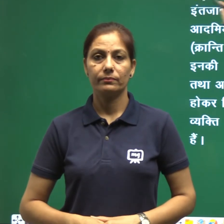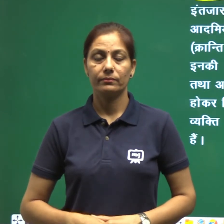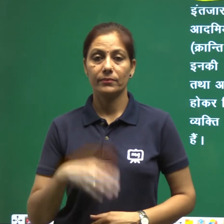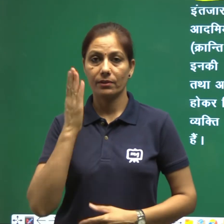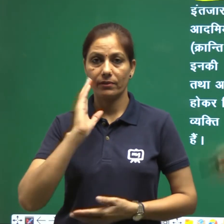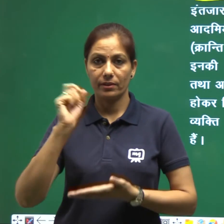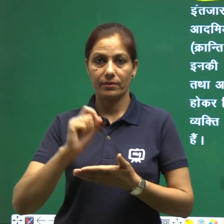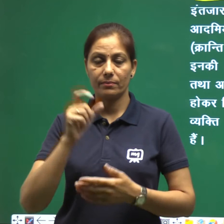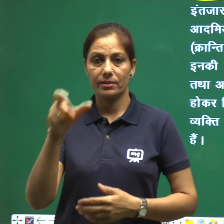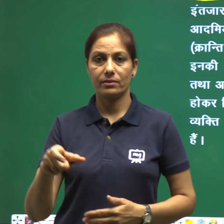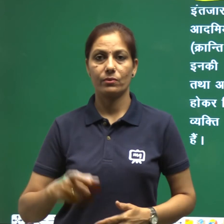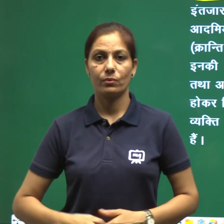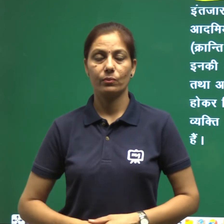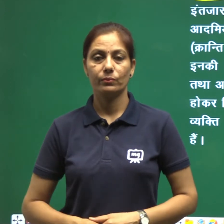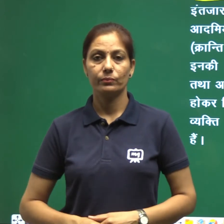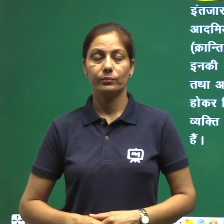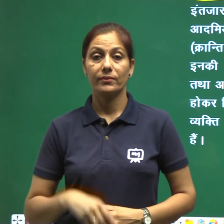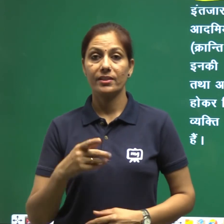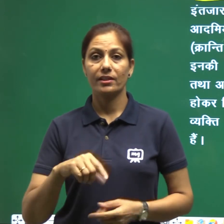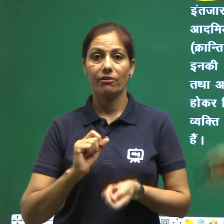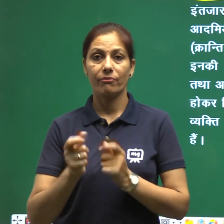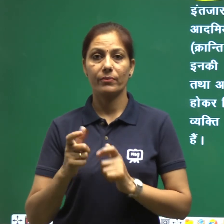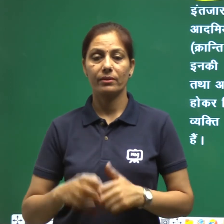कवि को इसके विपरीत